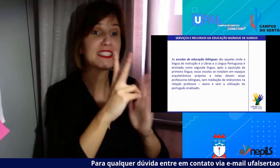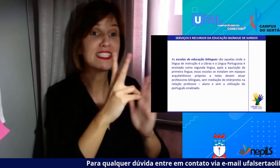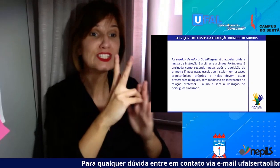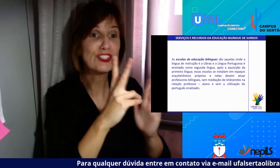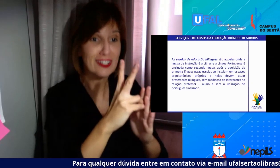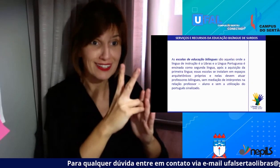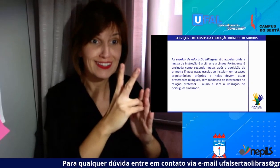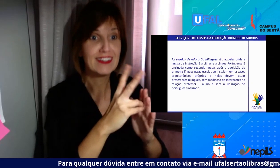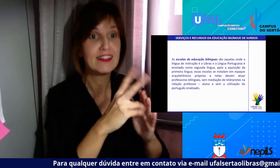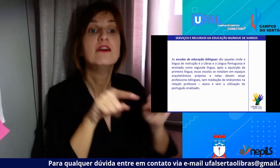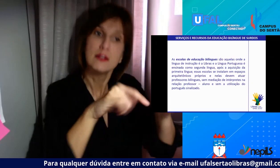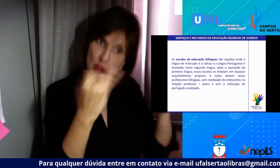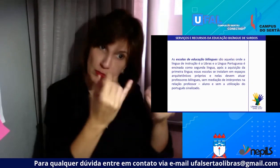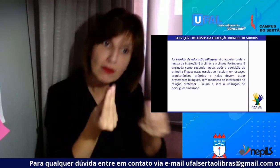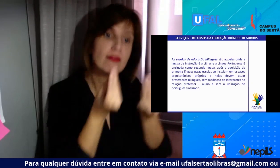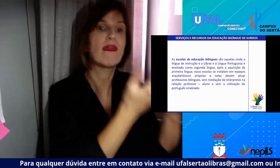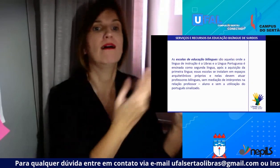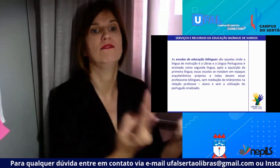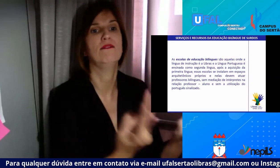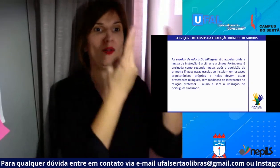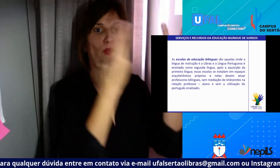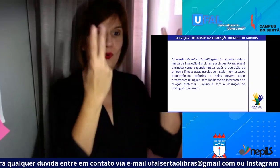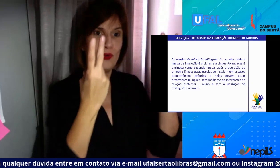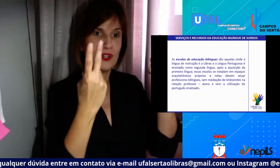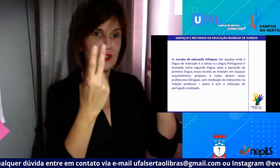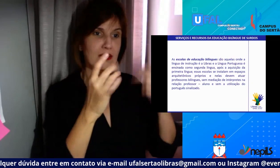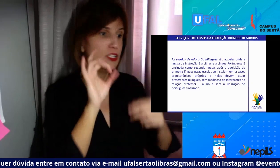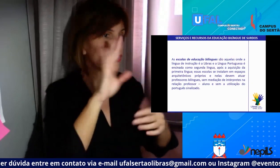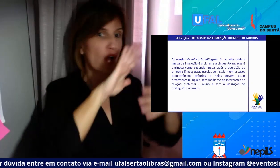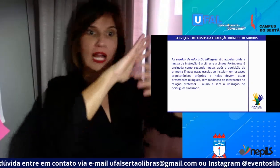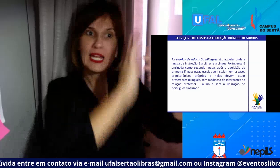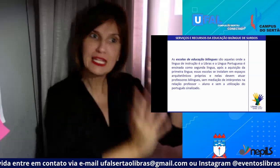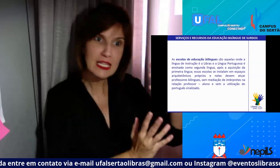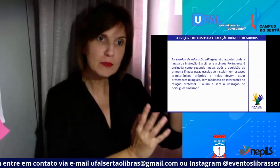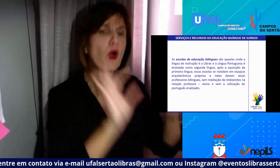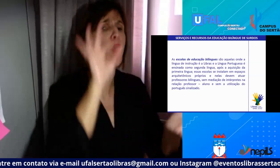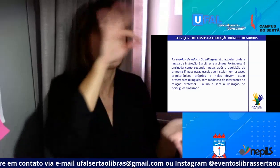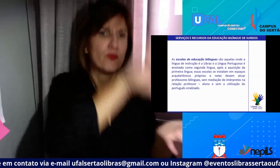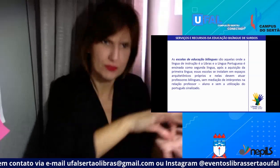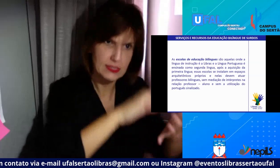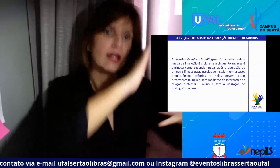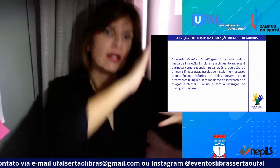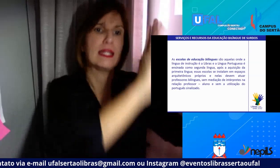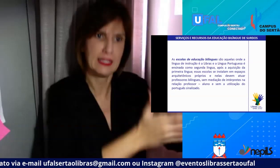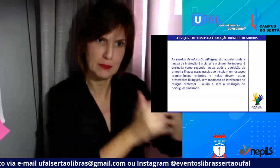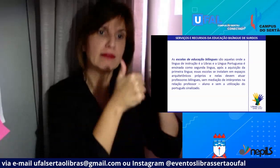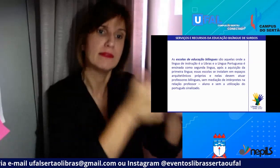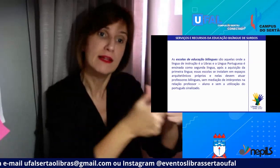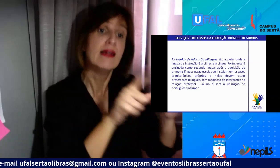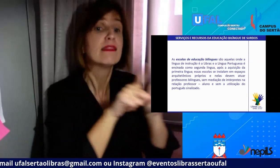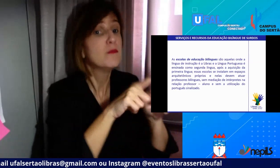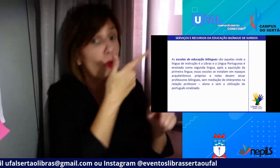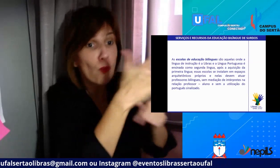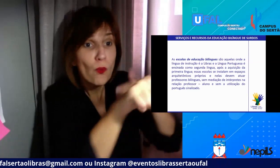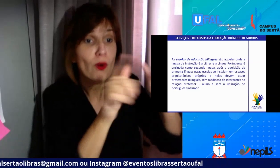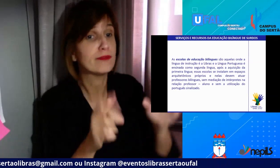Atualmente, nós temos as línguas de sinais das comunidades indígenas que precisam ser consideradas